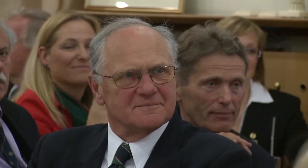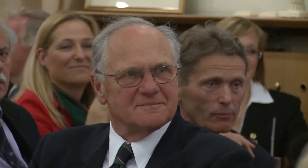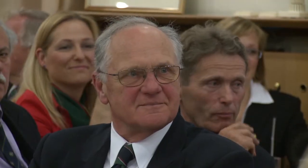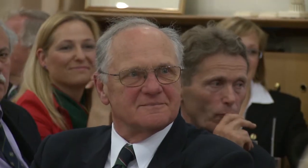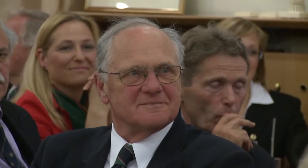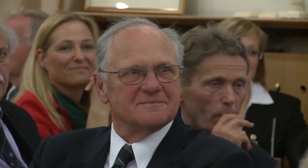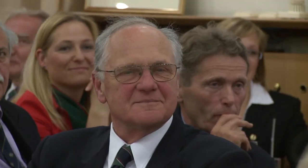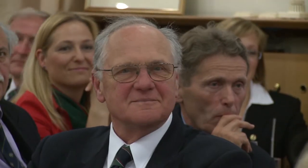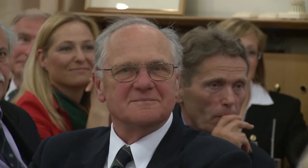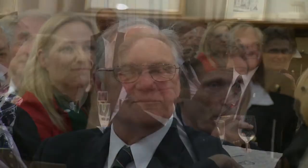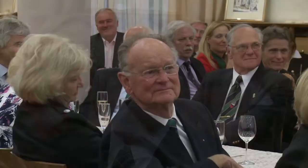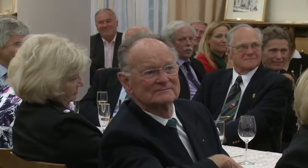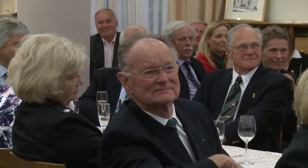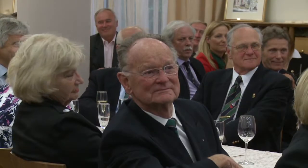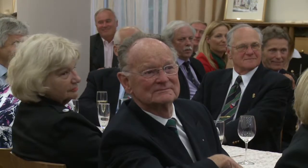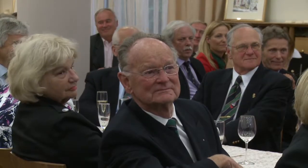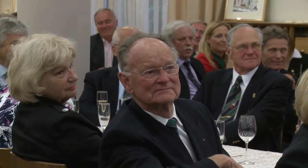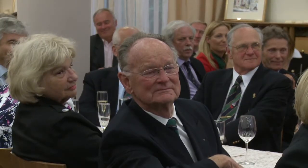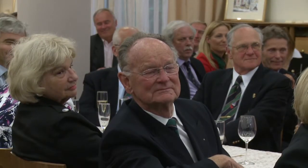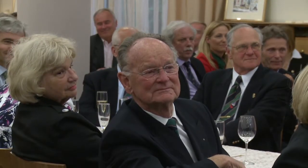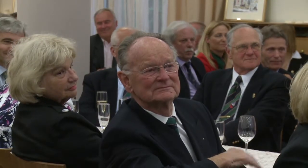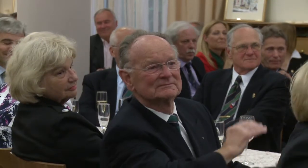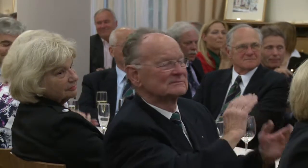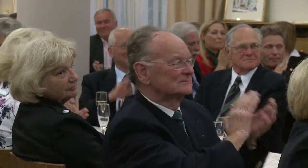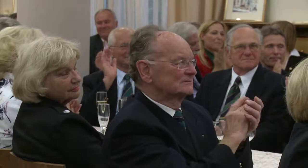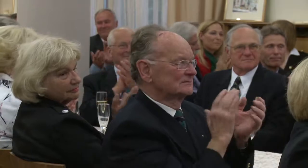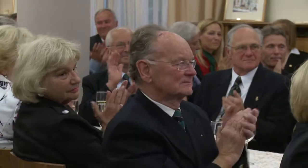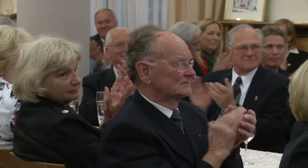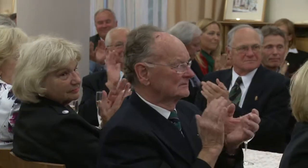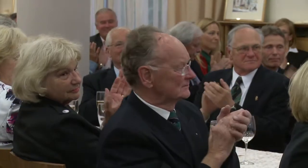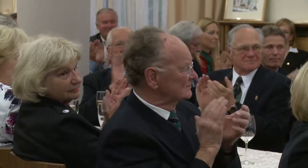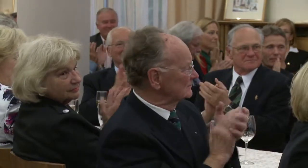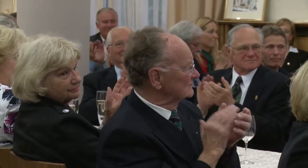Današnji teniranci pa bojo sami rekli rad na duši.